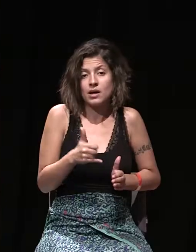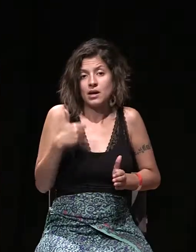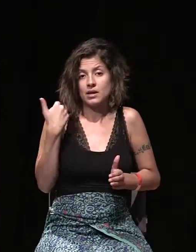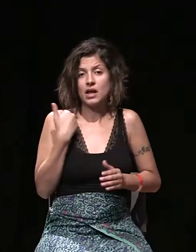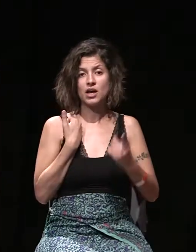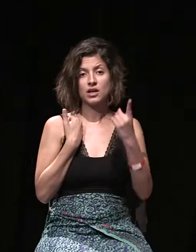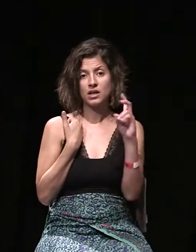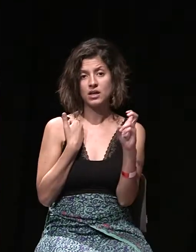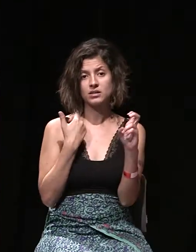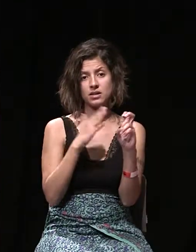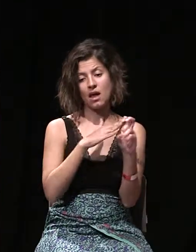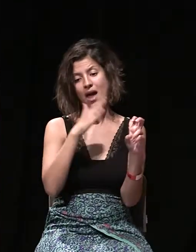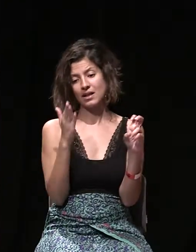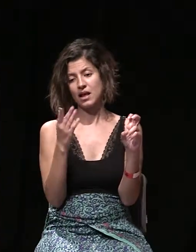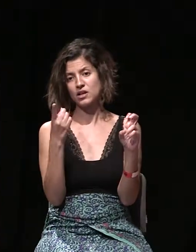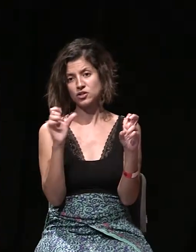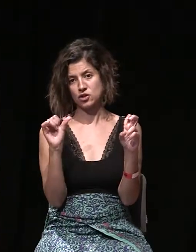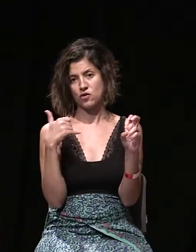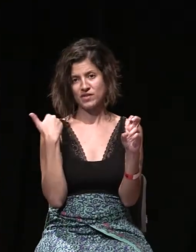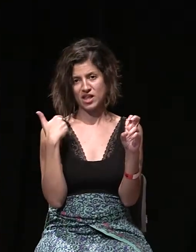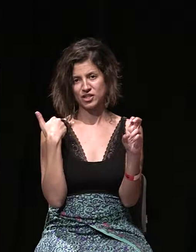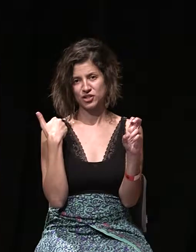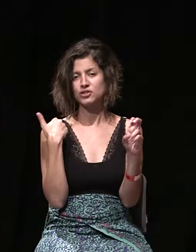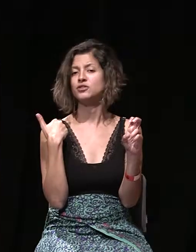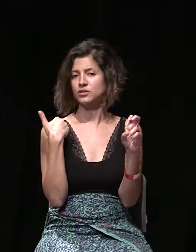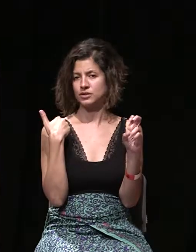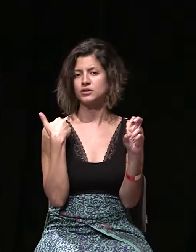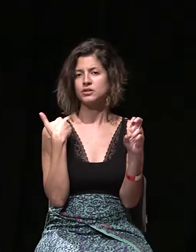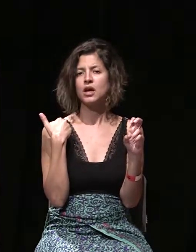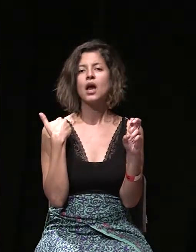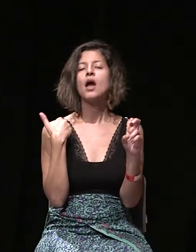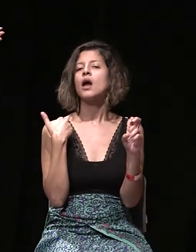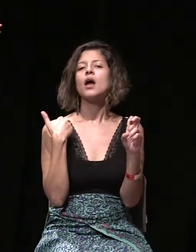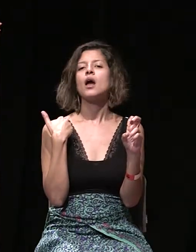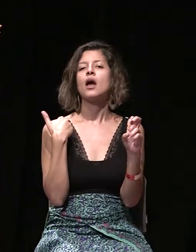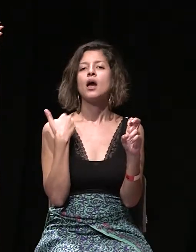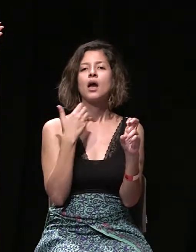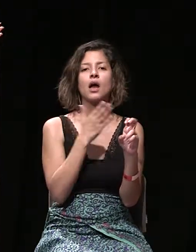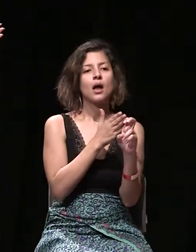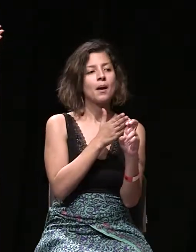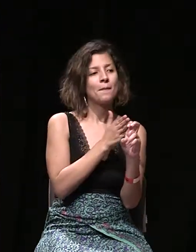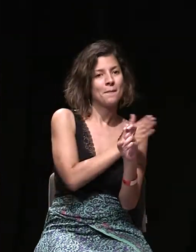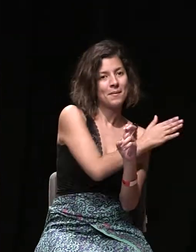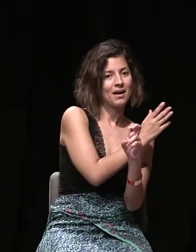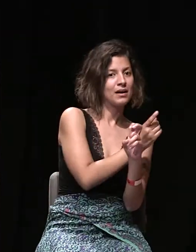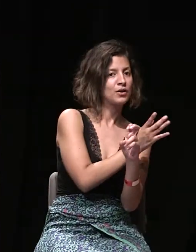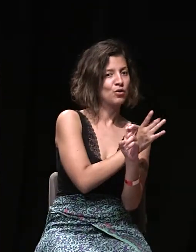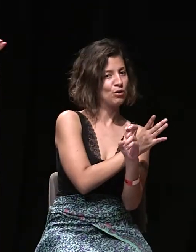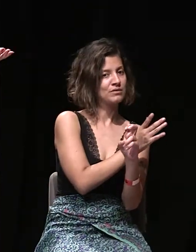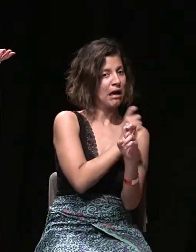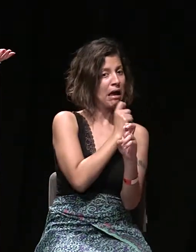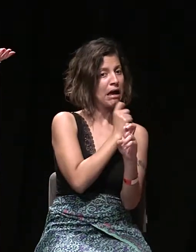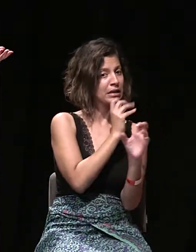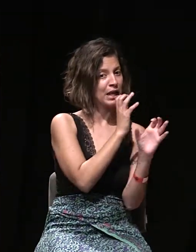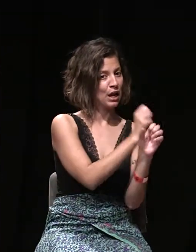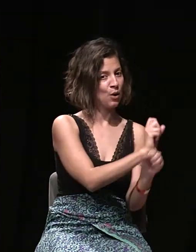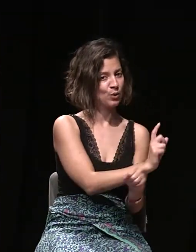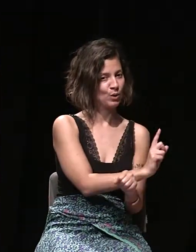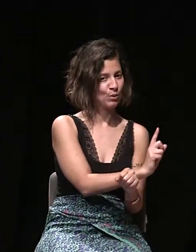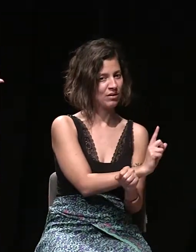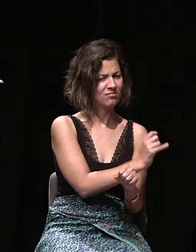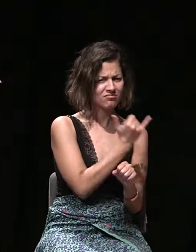estão consideradas as mulheres que tiveram filho, mulheres de menos de 15 anos, que hoje está em